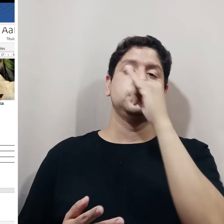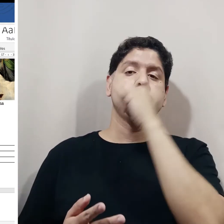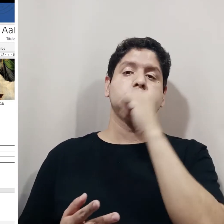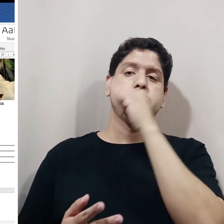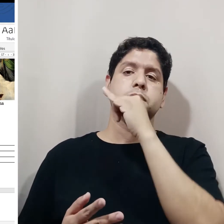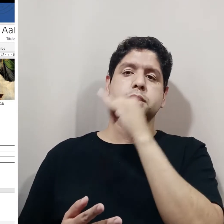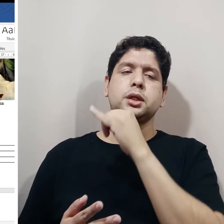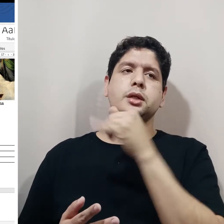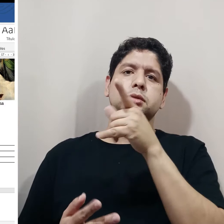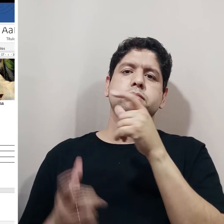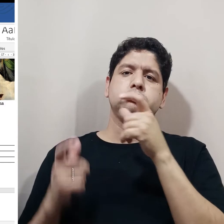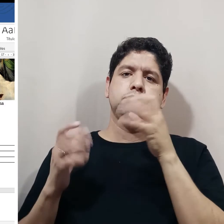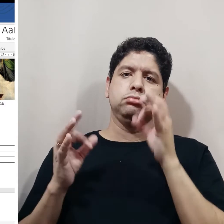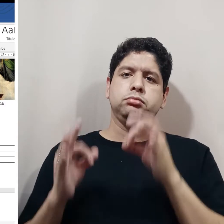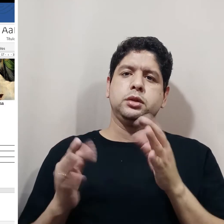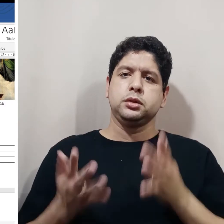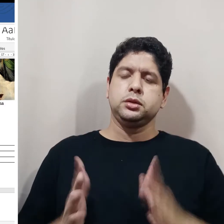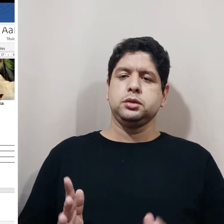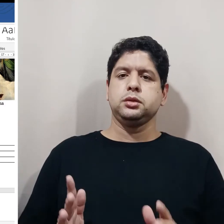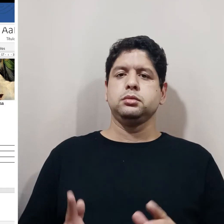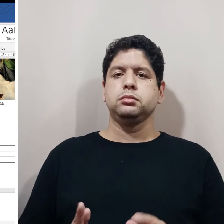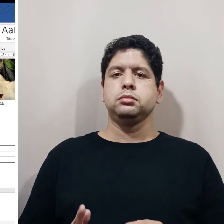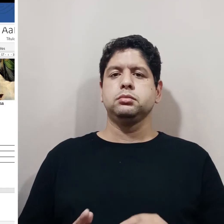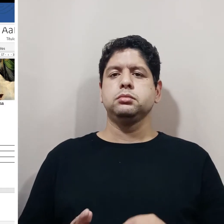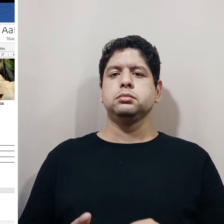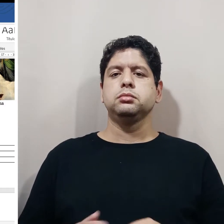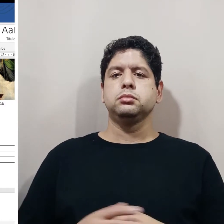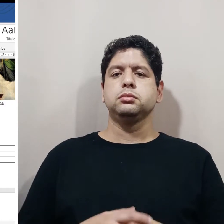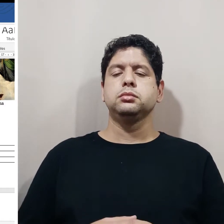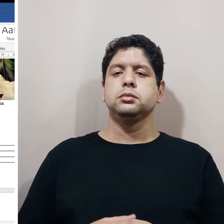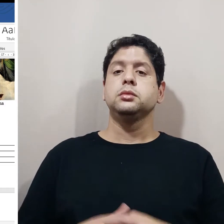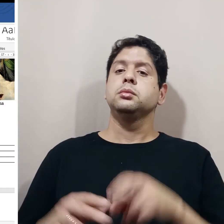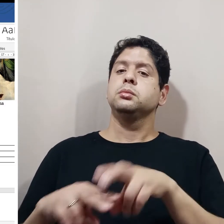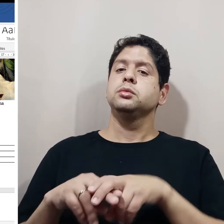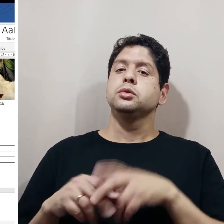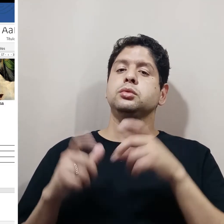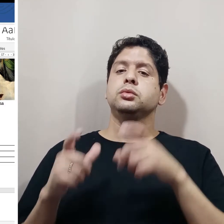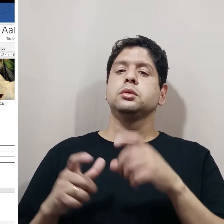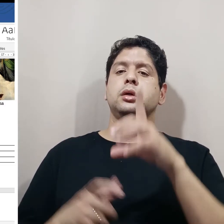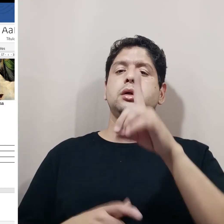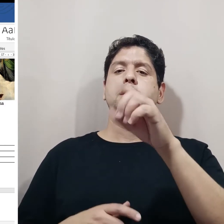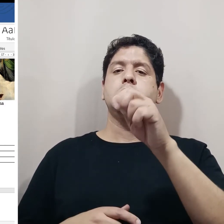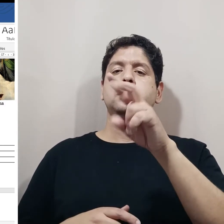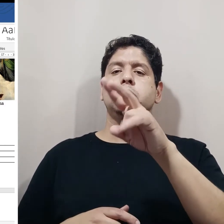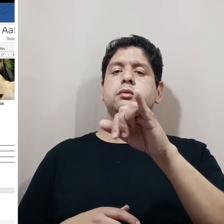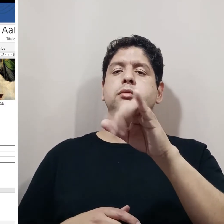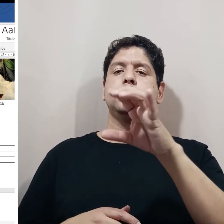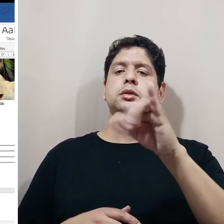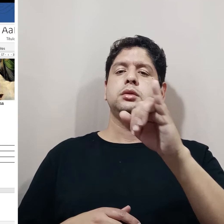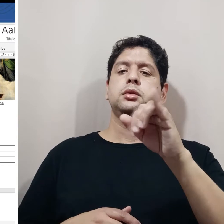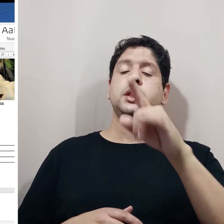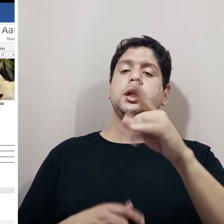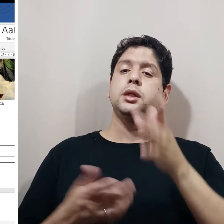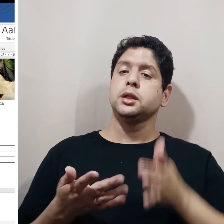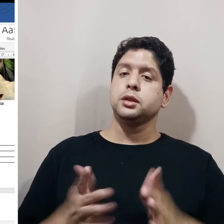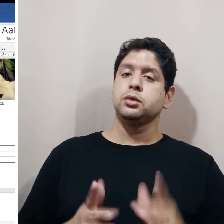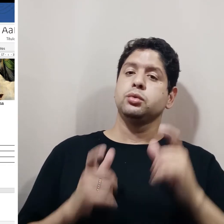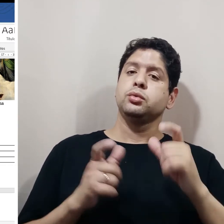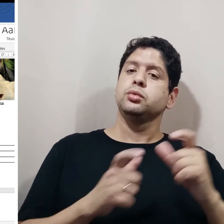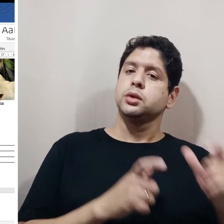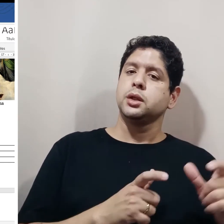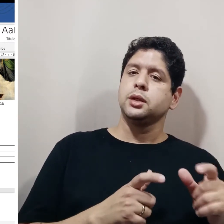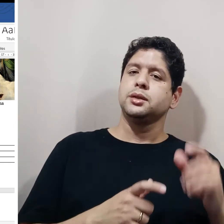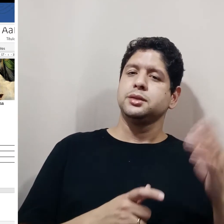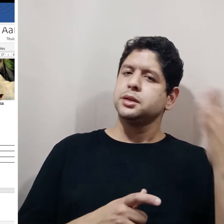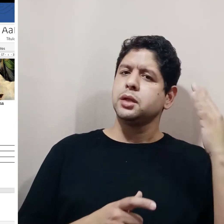era formada por várias cidades, vários reinos, vários pequenos países, mas hoje nós chamaríamos de Itália, né? Foi onde ele nasceu, na